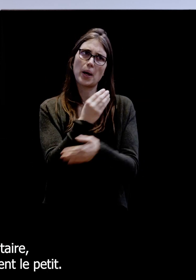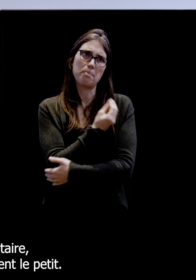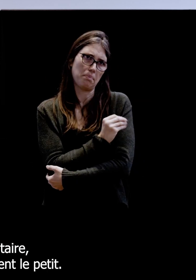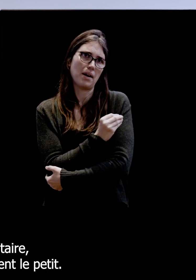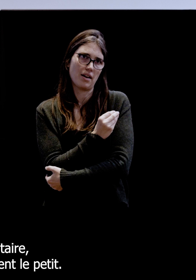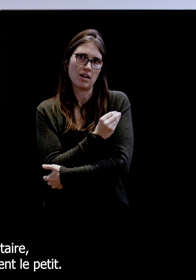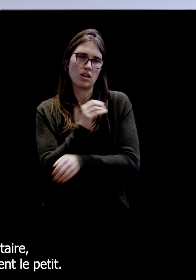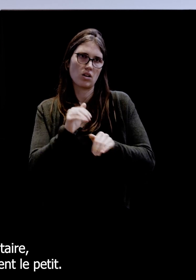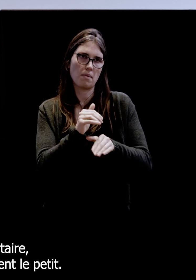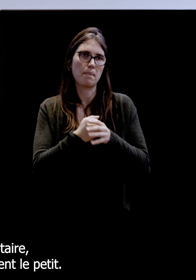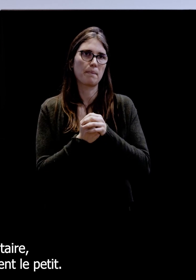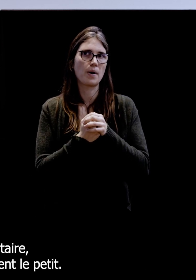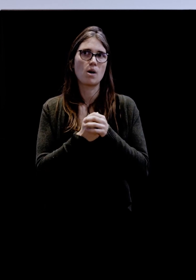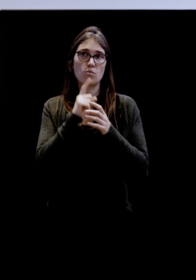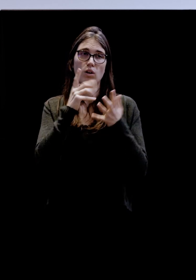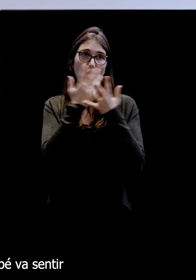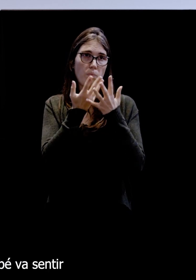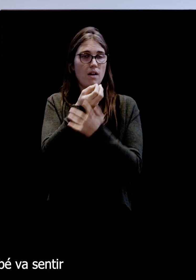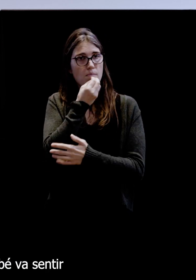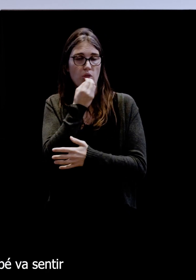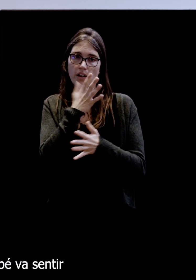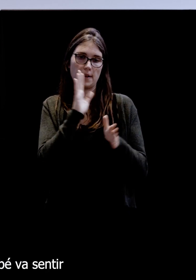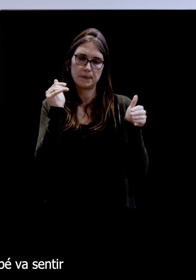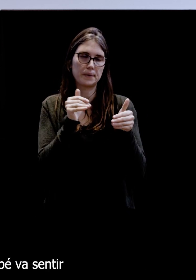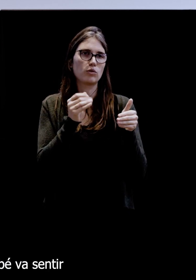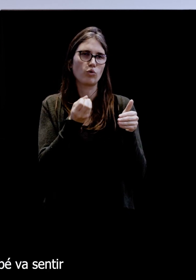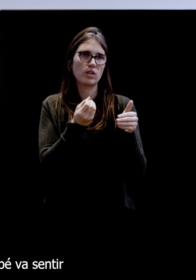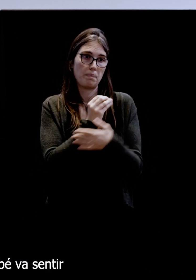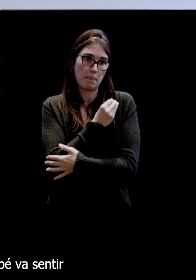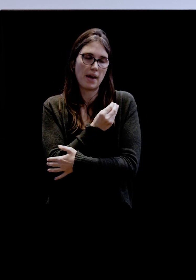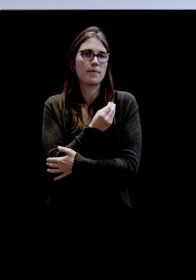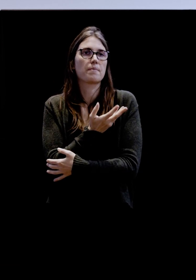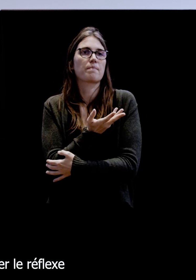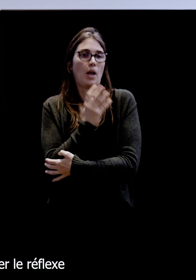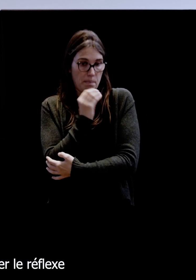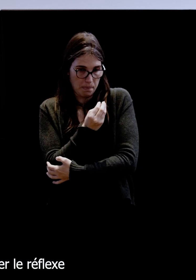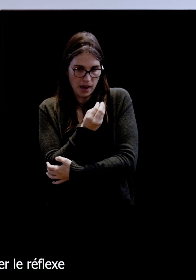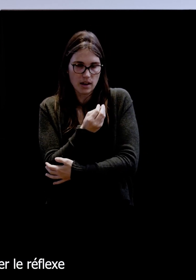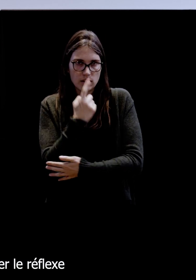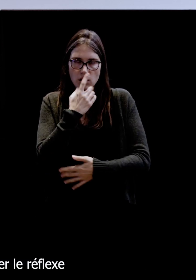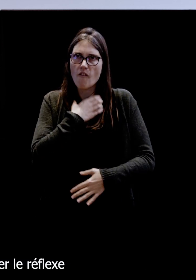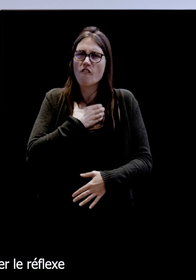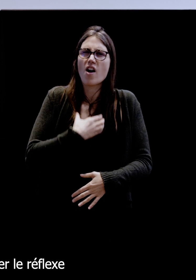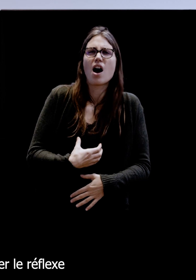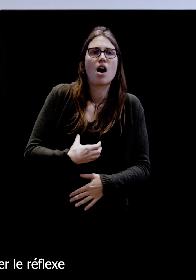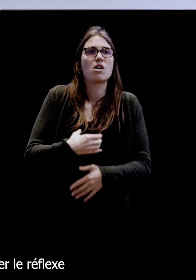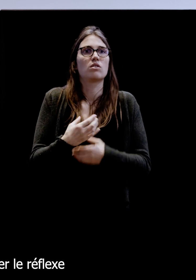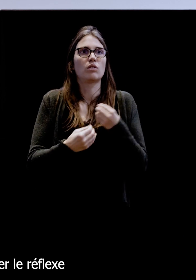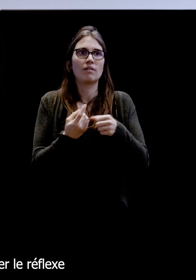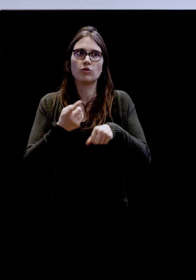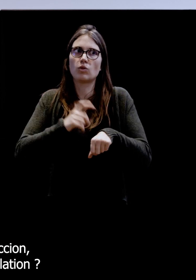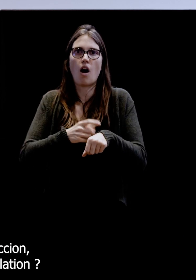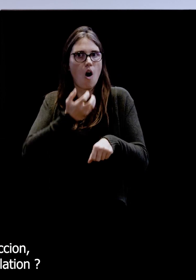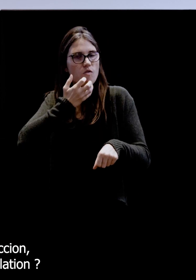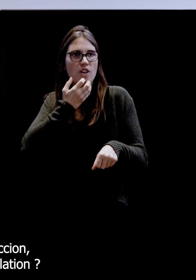pathologie alimentaire, elle concerne essentiellement le petit. Qu'est-ce qui fait qu'un bébé va sentir la faim et qui va déclencher le